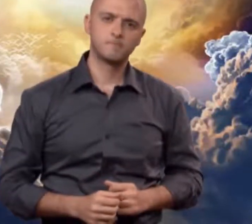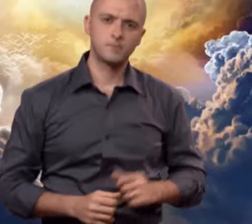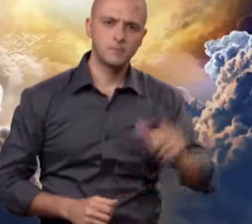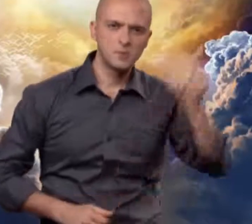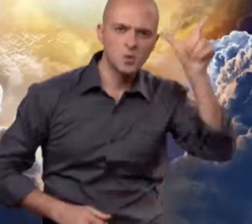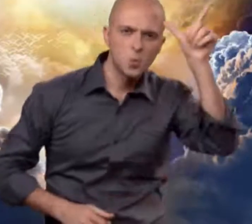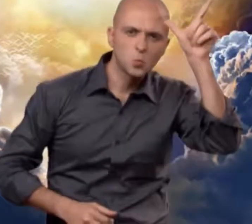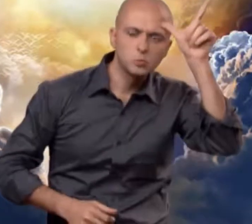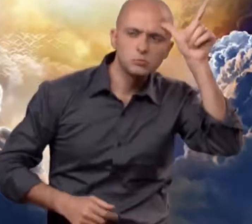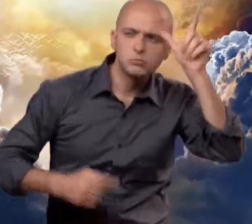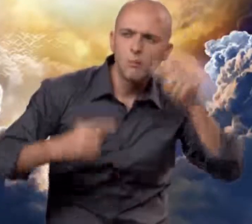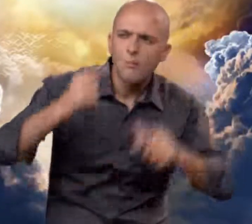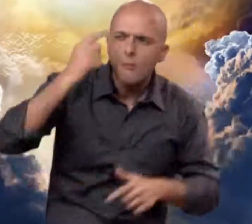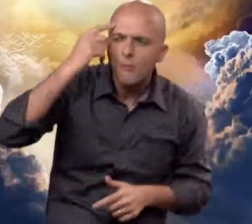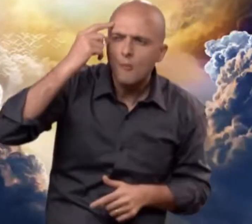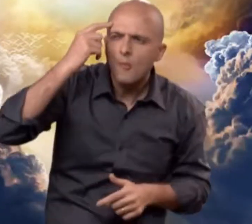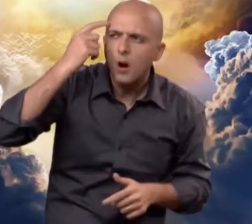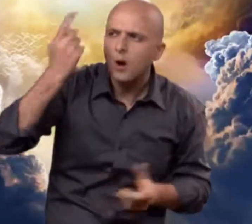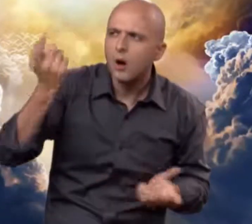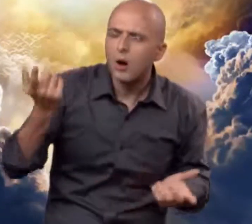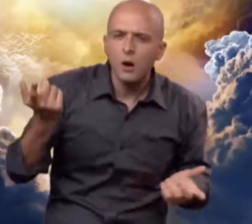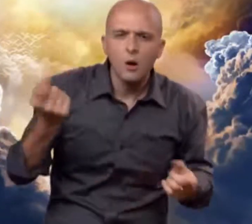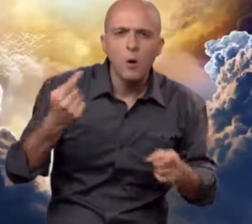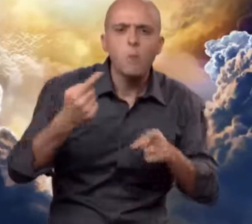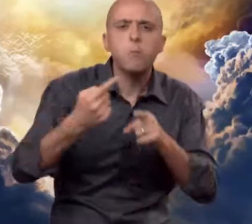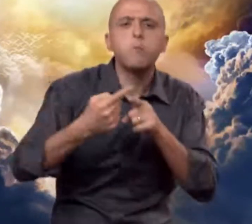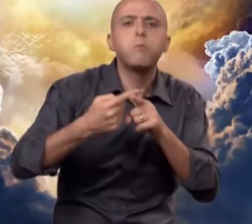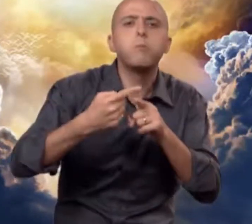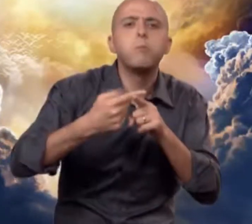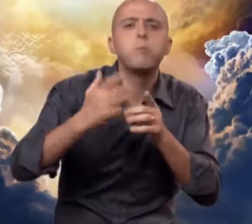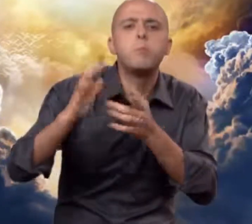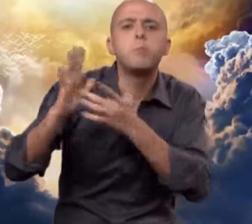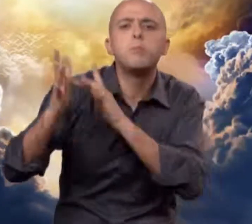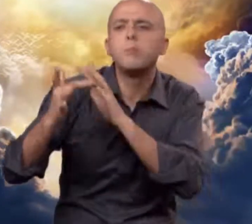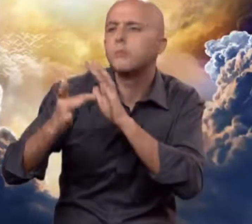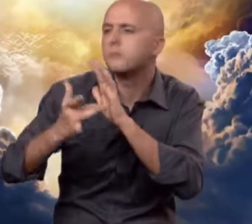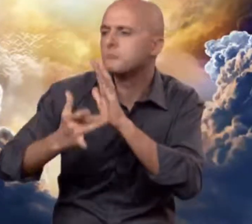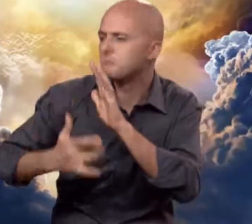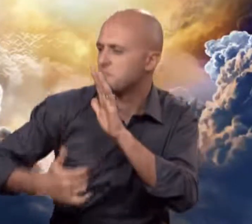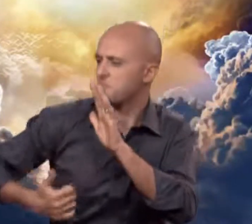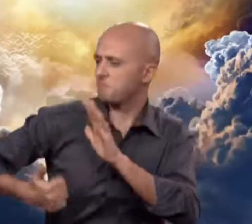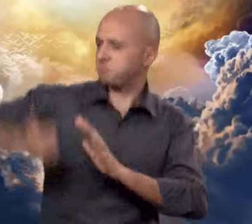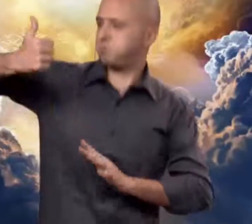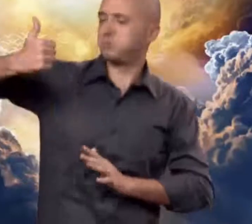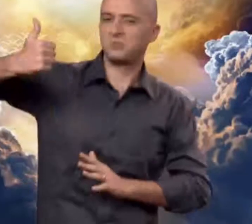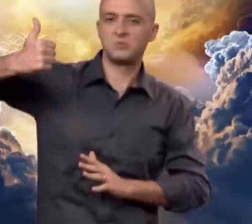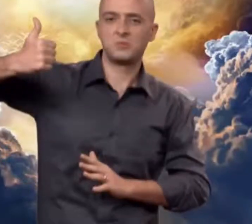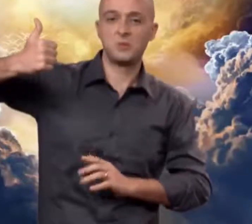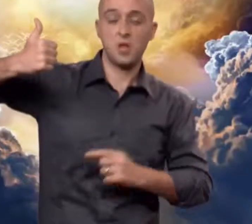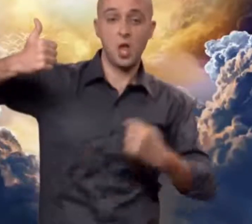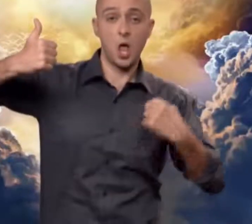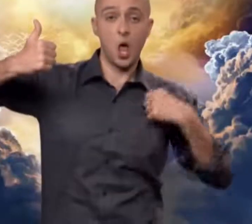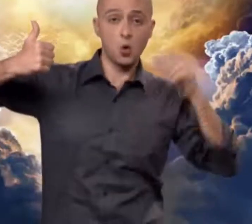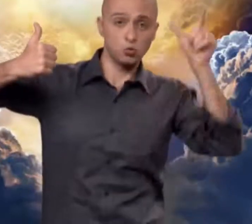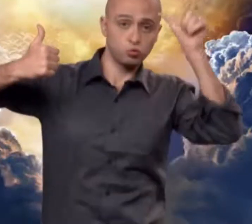deveria ter Cristo a supremacia? Por que ele é honrado acima de mim? Descontentamento entre os anjos.